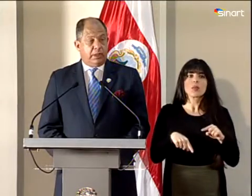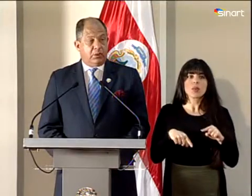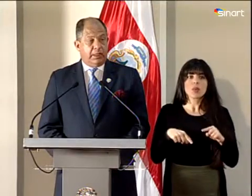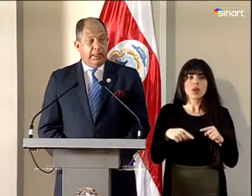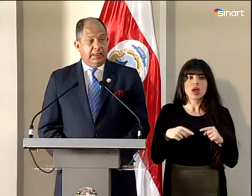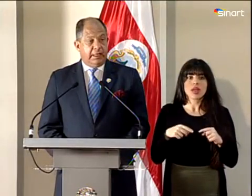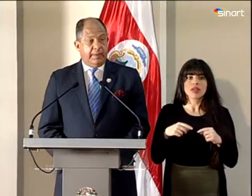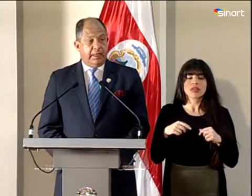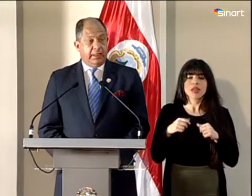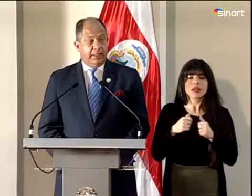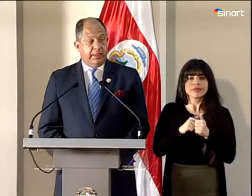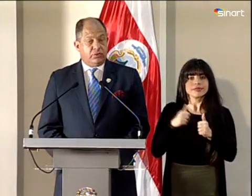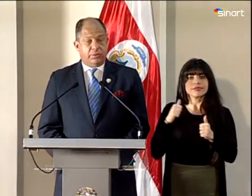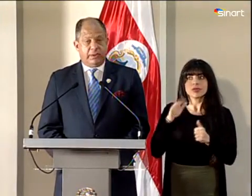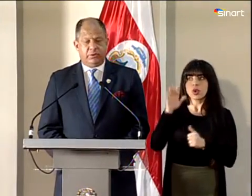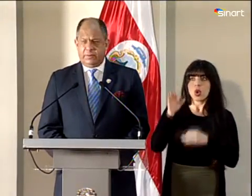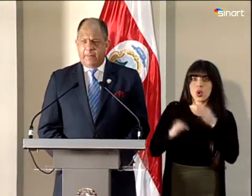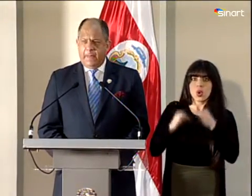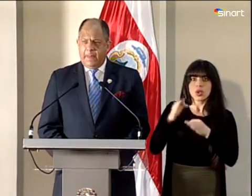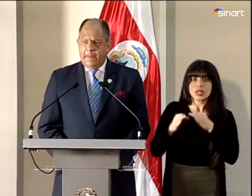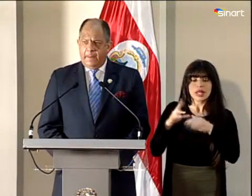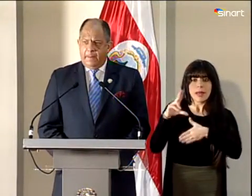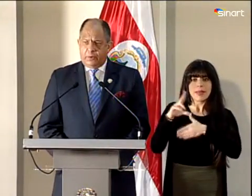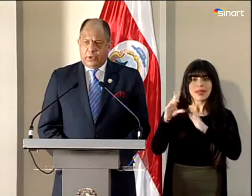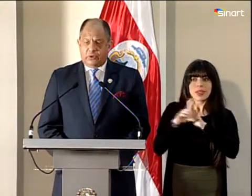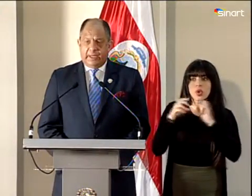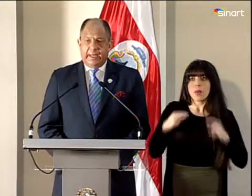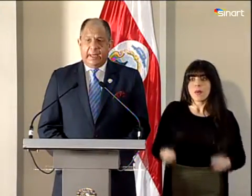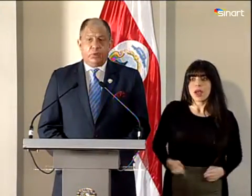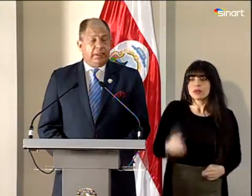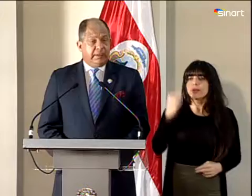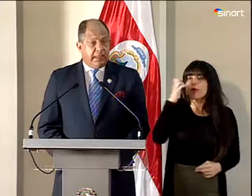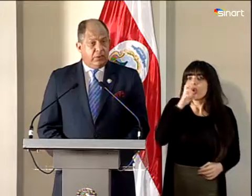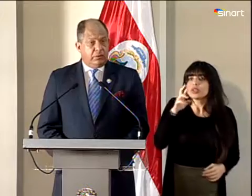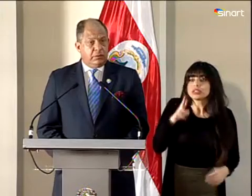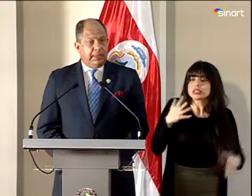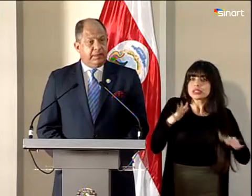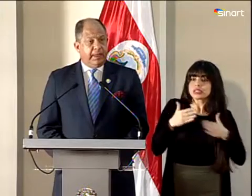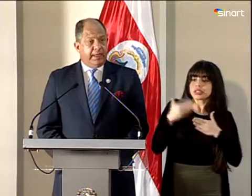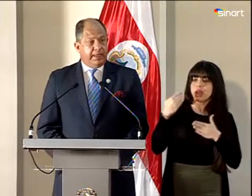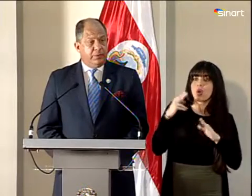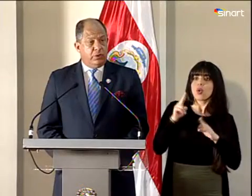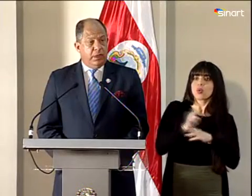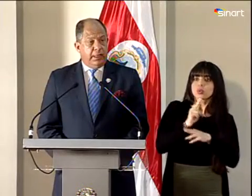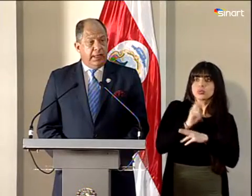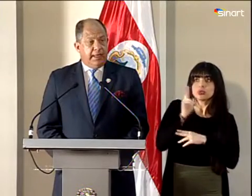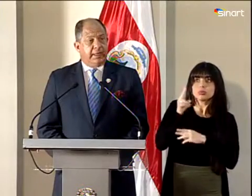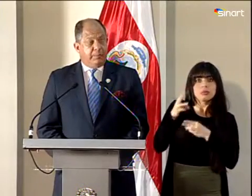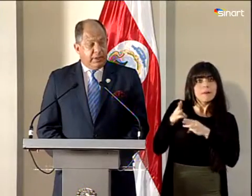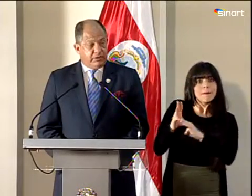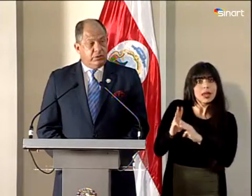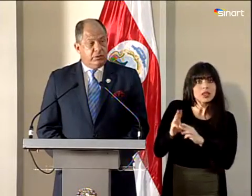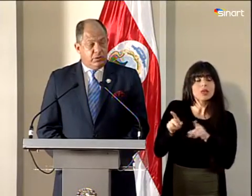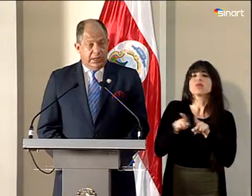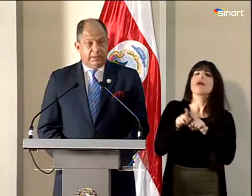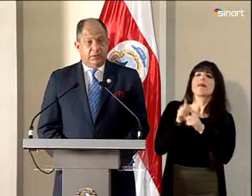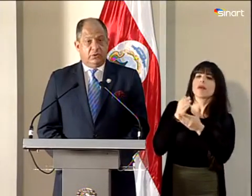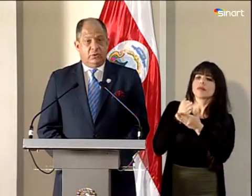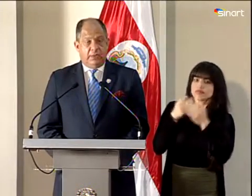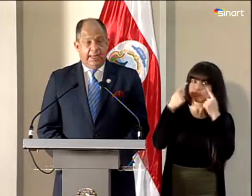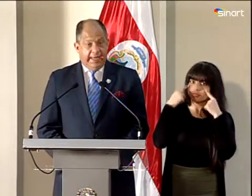con la Corte Interamericana de Derechos Humanos, porque Costa Rica ha utilizado ese mecanismo y ha interpuesto